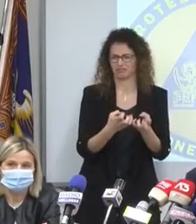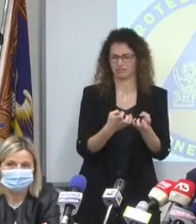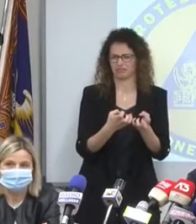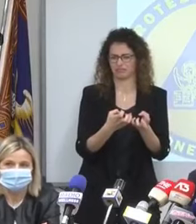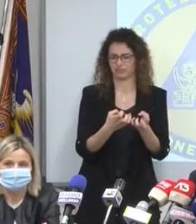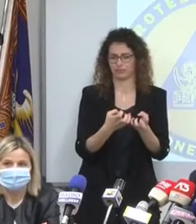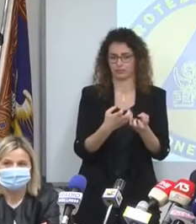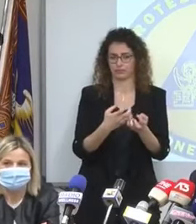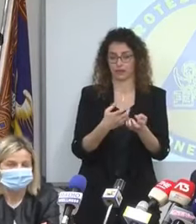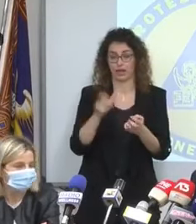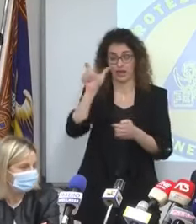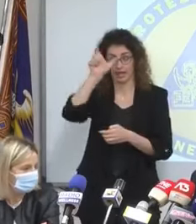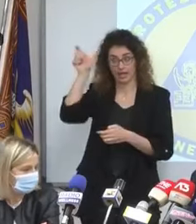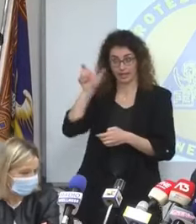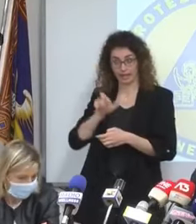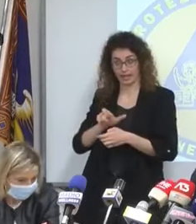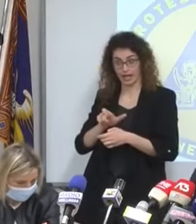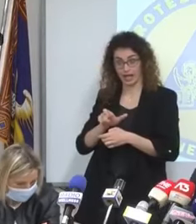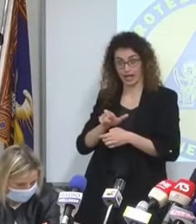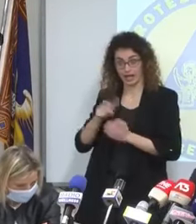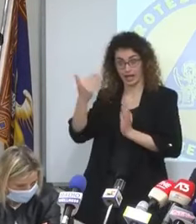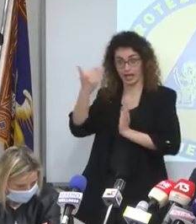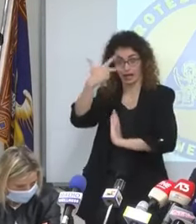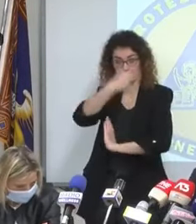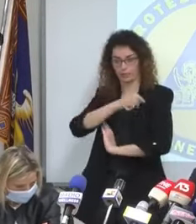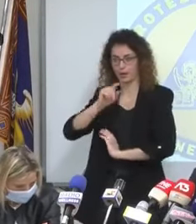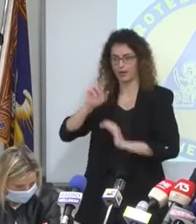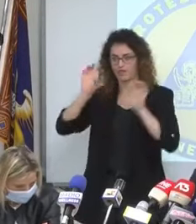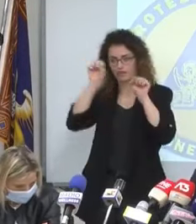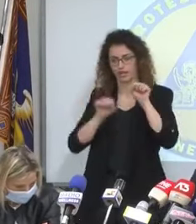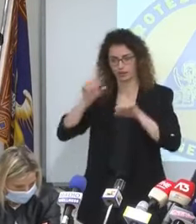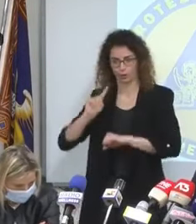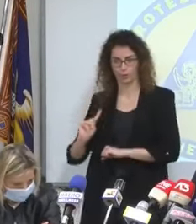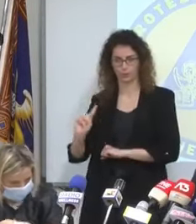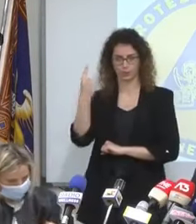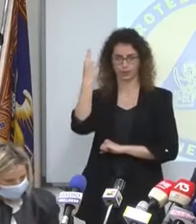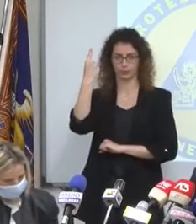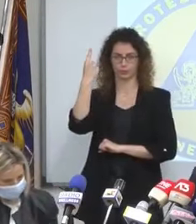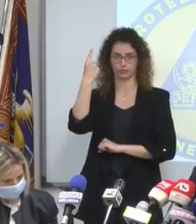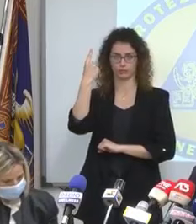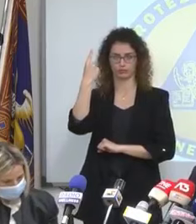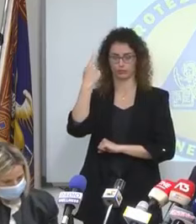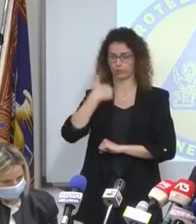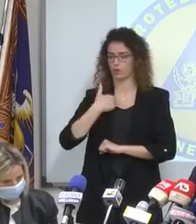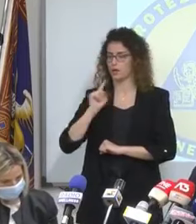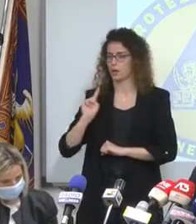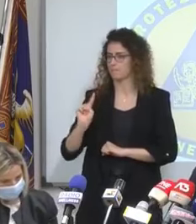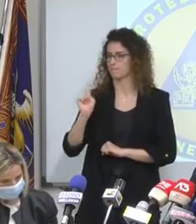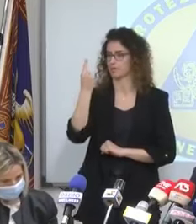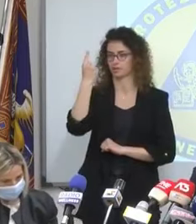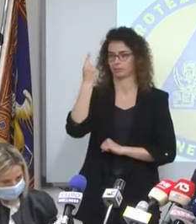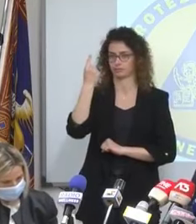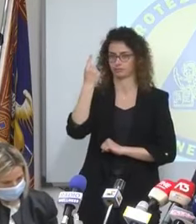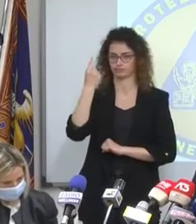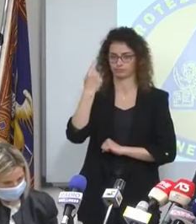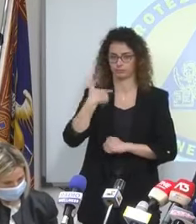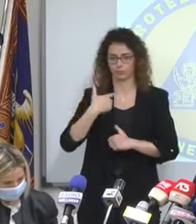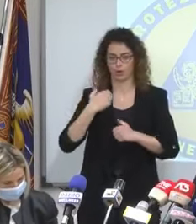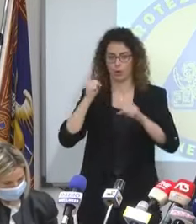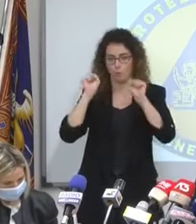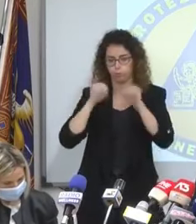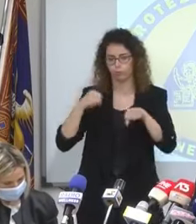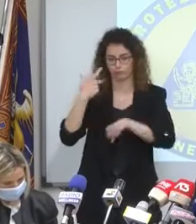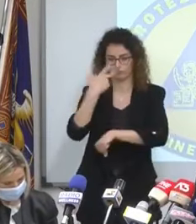E siamo i primi in Italia per vaccinazione, che sia chiaro, i veneti. Cioè, nessuno sta vaccinando come stiamo vaccinando noi, come potenziale